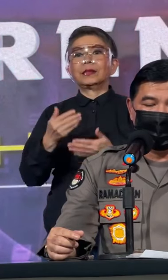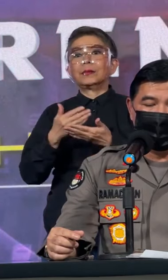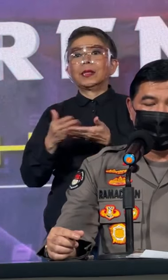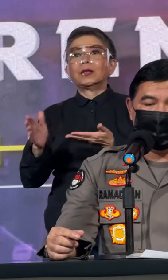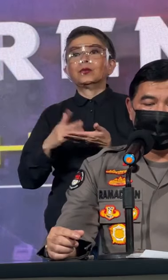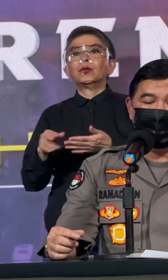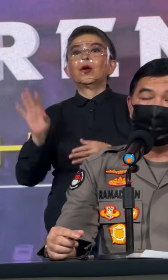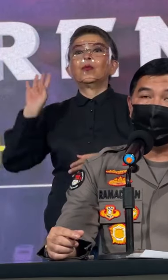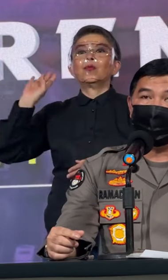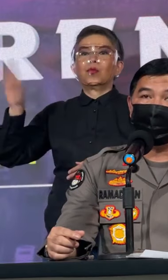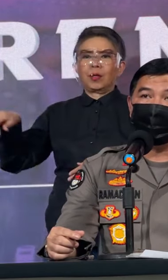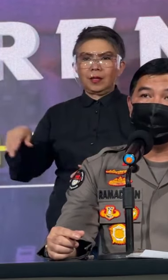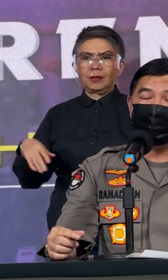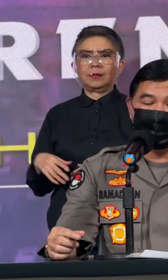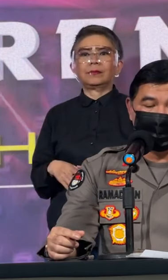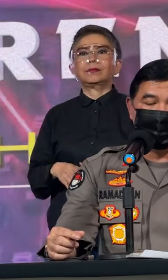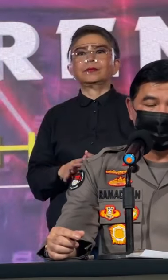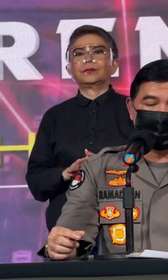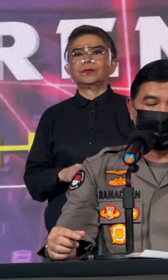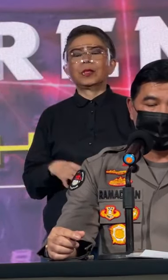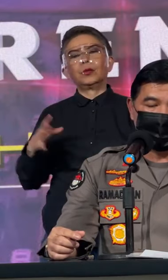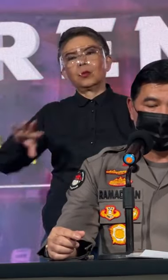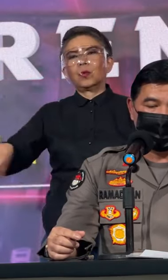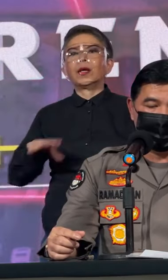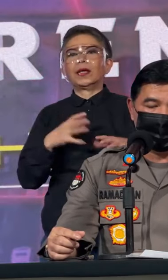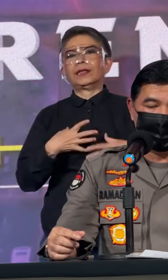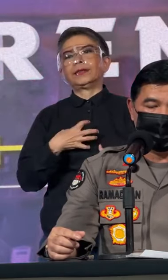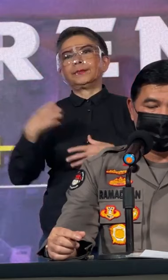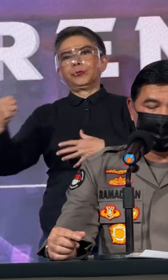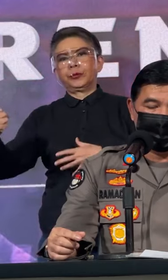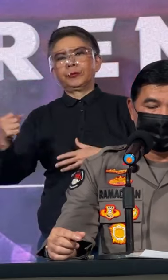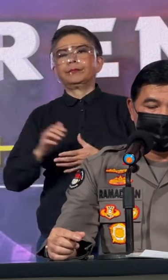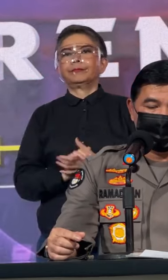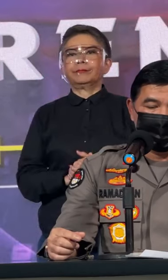Sebagian sudah dipulangkan dan dijemput keluarganya.